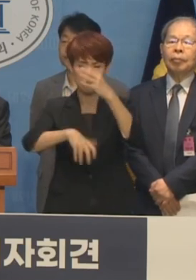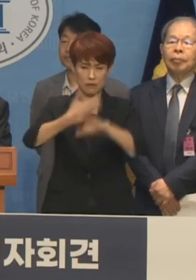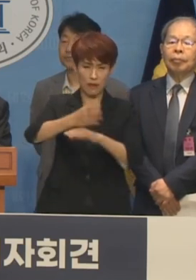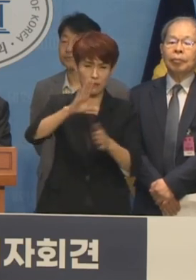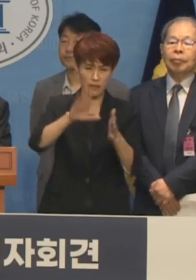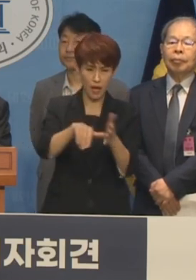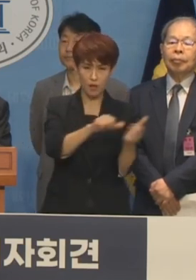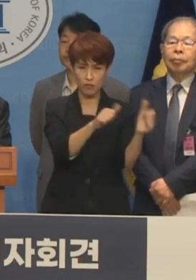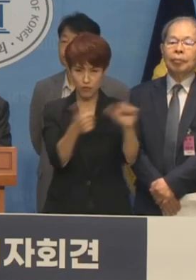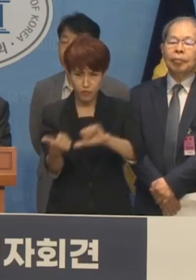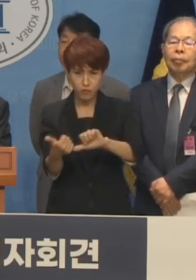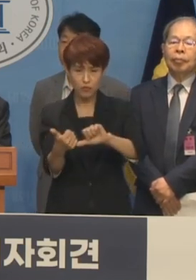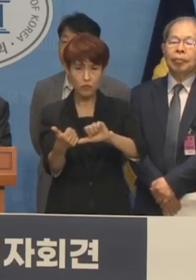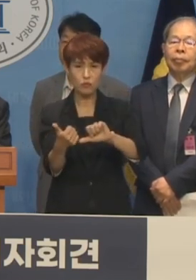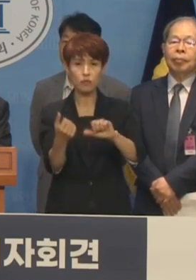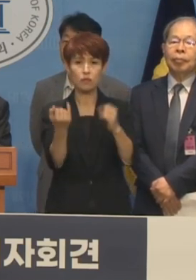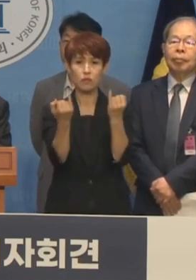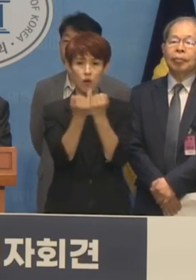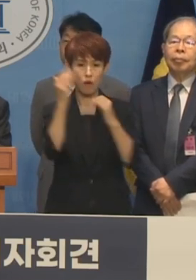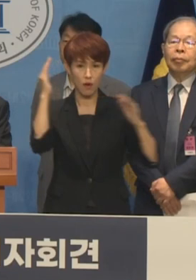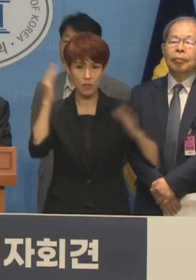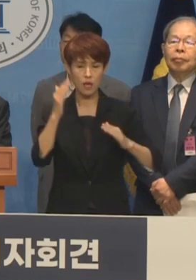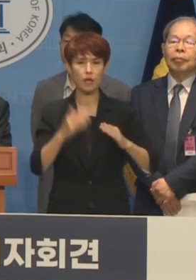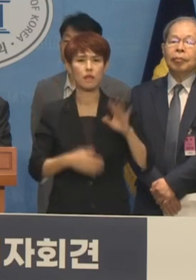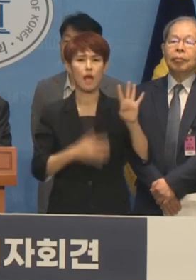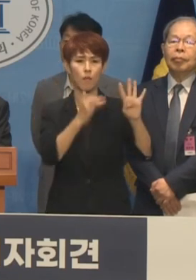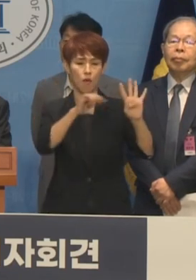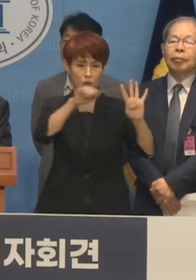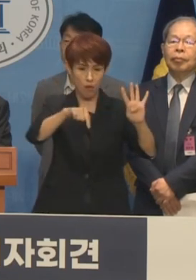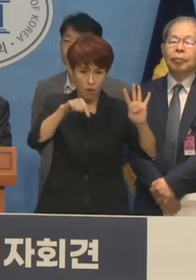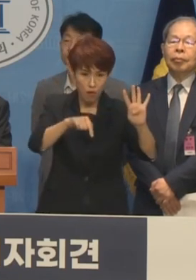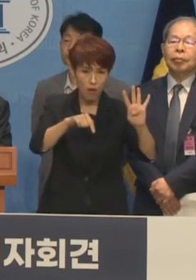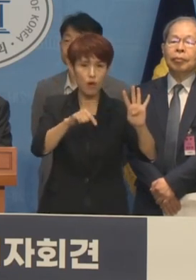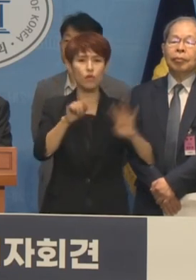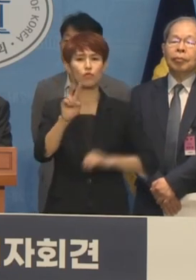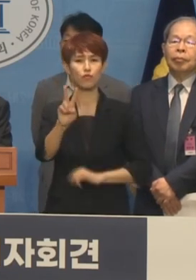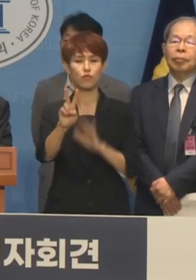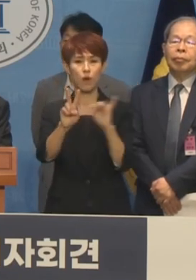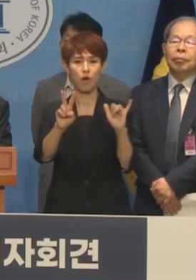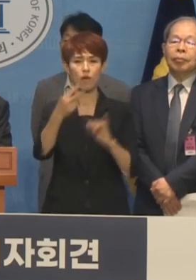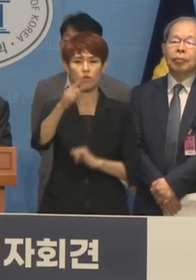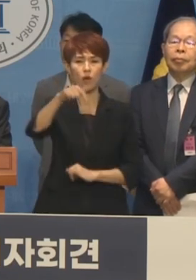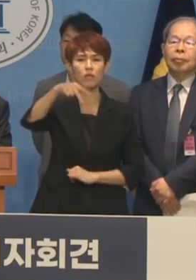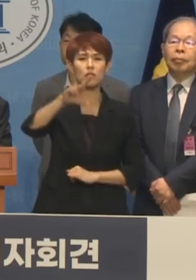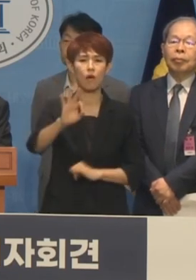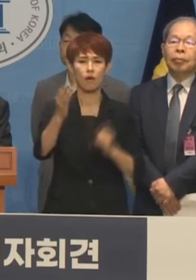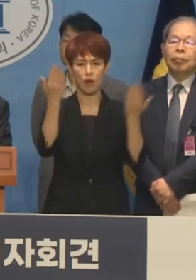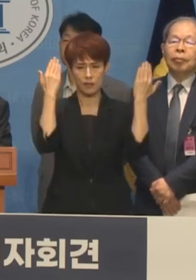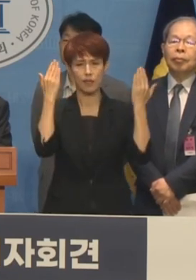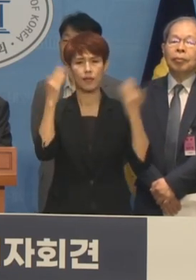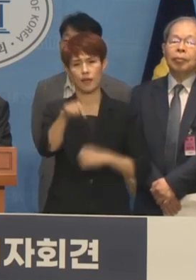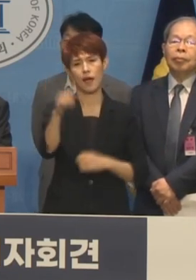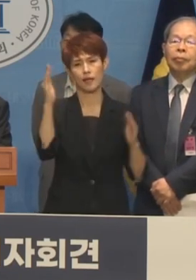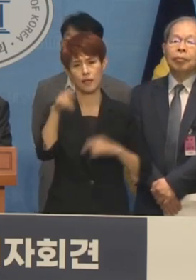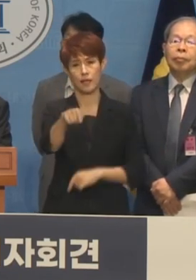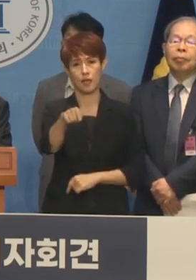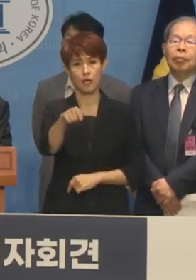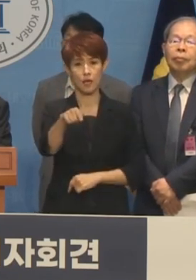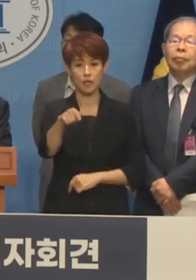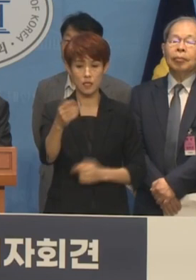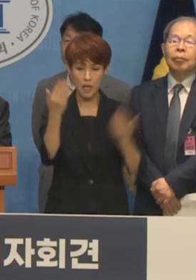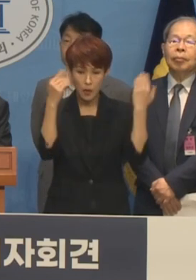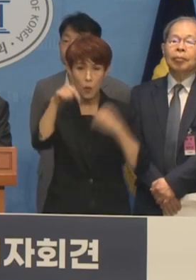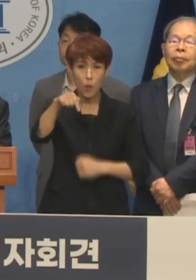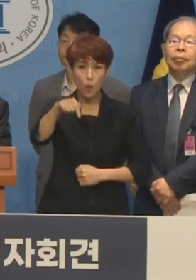희생당한 여중생이 총 4명인데 그 중에 2명이 바로 덕성 여중생입니다. 그 여중생이 다니는 모교가